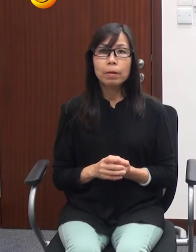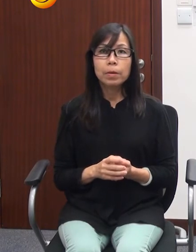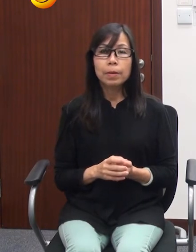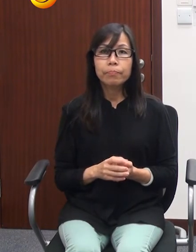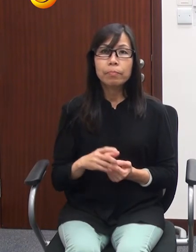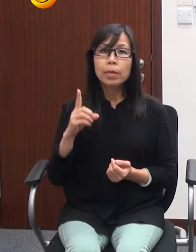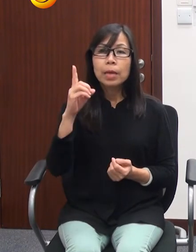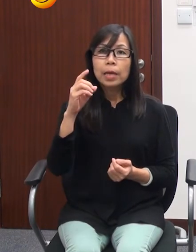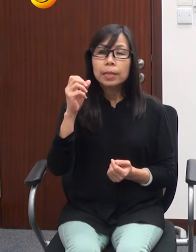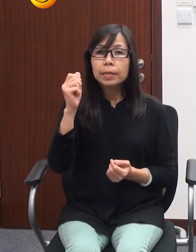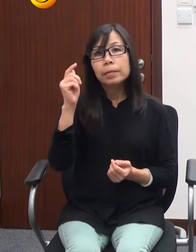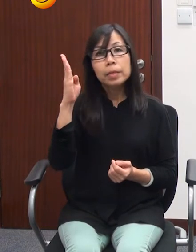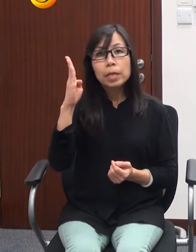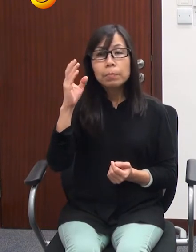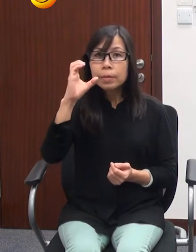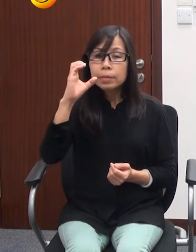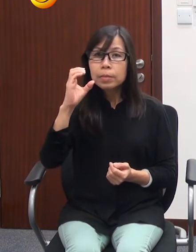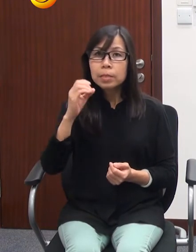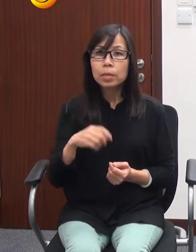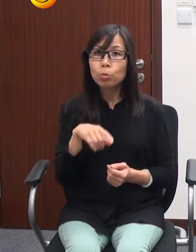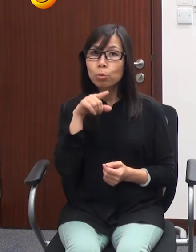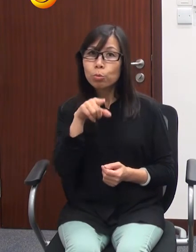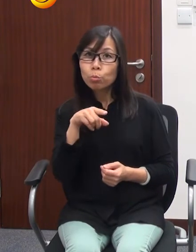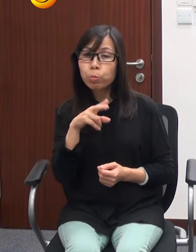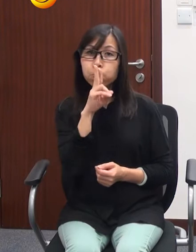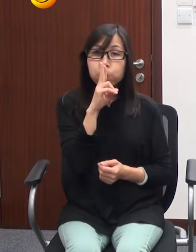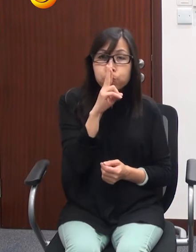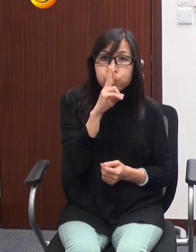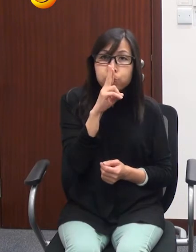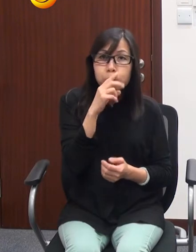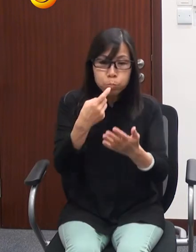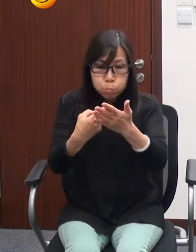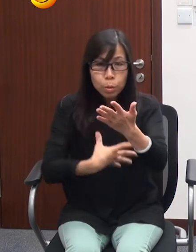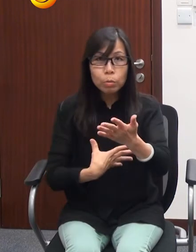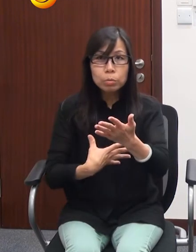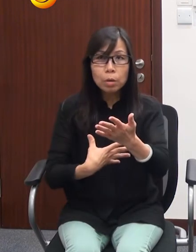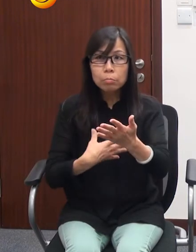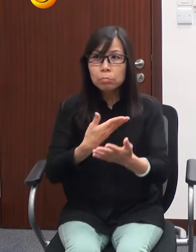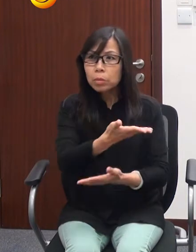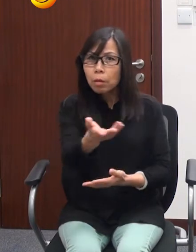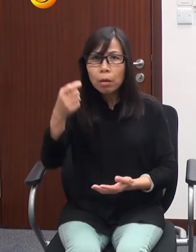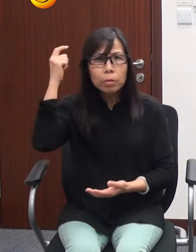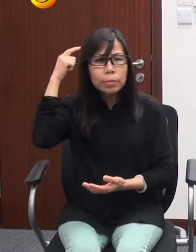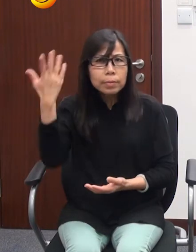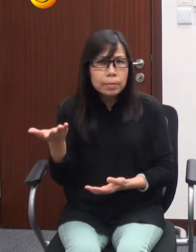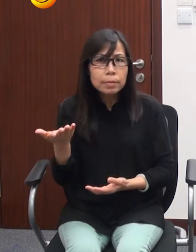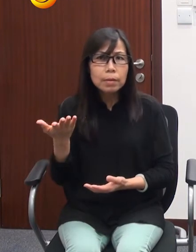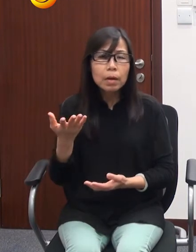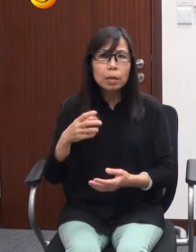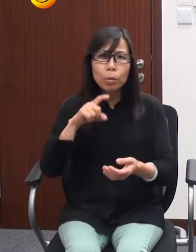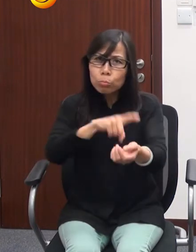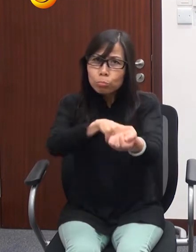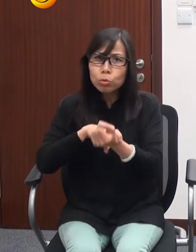DBC 嘅嘢，咁佢如果用保密嘅原則，咁點會知咧？如果唔知嘅時候，又點會捉到佢咧？係